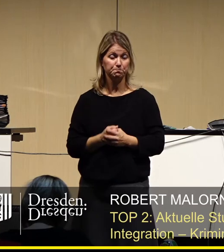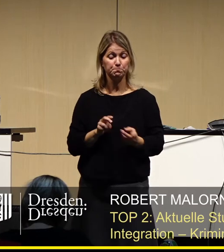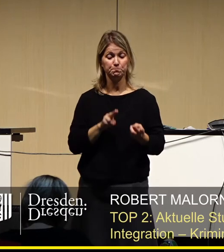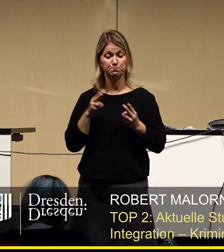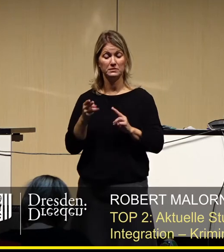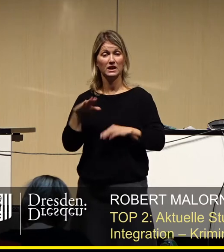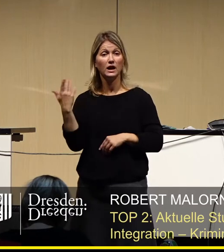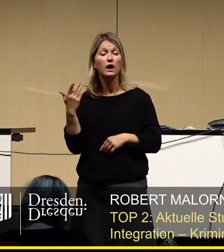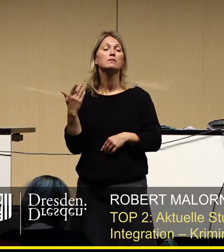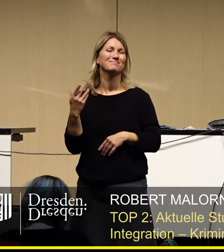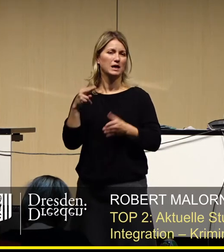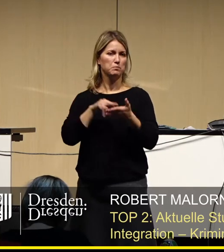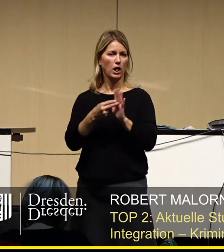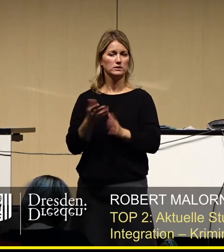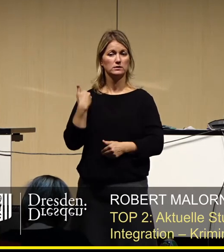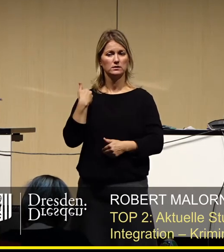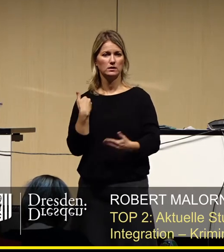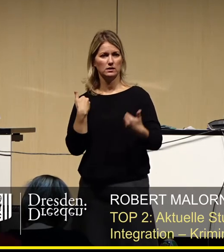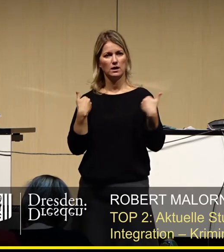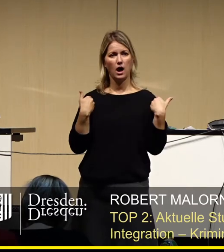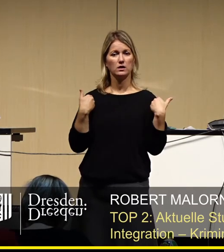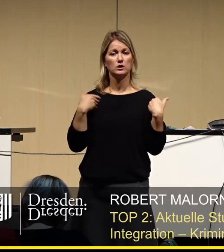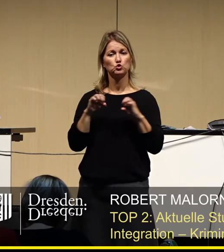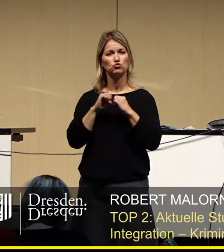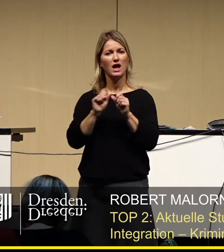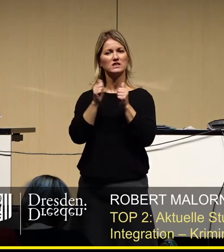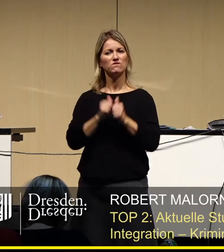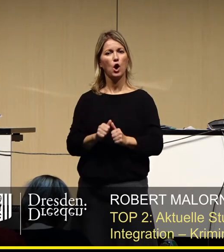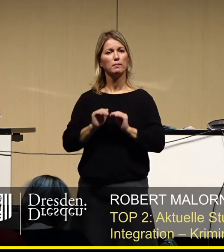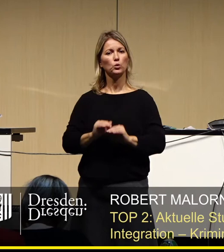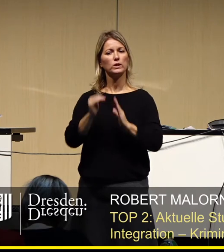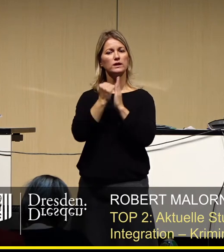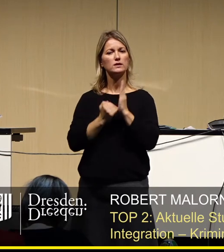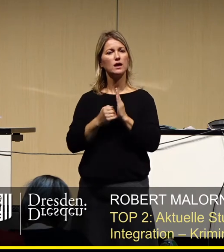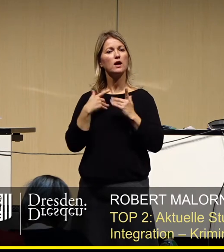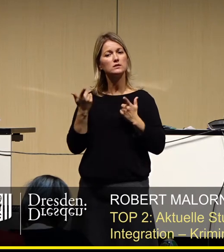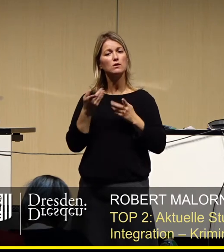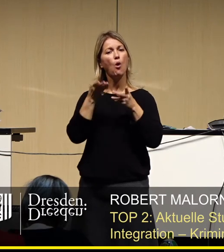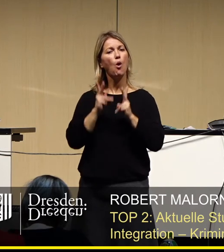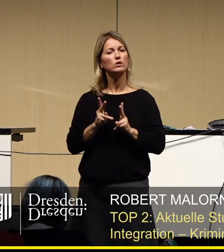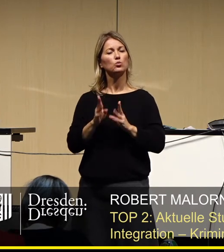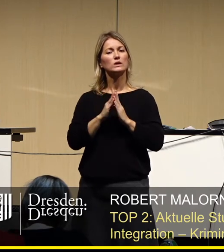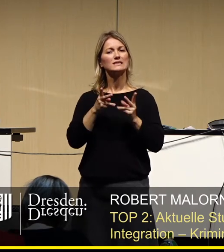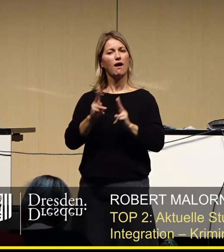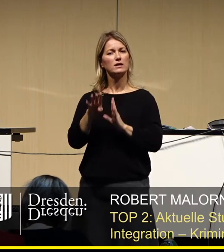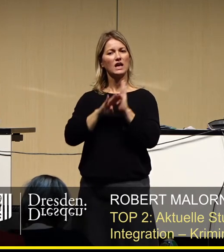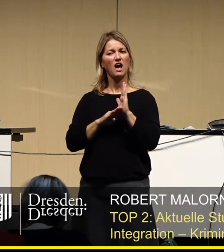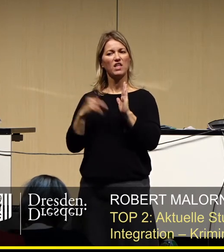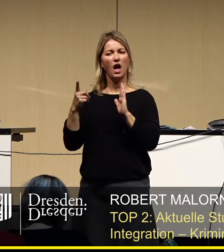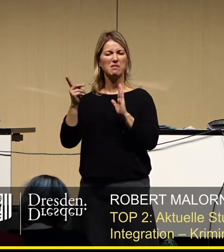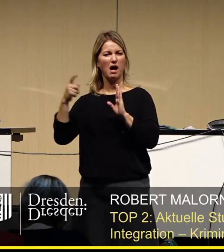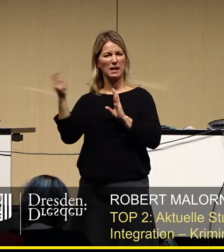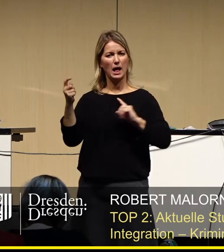die politischen Ränder, unsere Staatsform, die Gültigkeit unseres Grundgesetzes, die Autorität von Ordnungs- und Sicherheitskräften in Frage stellen und